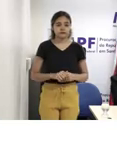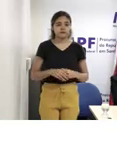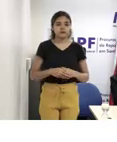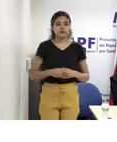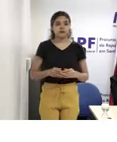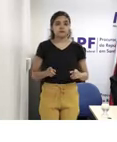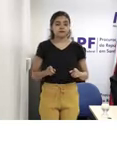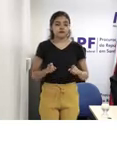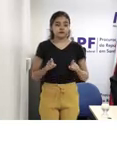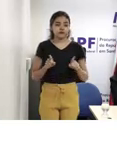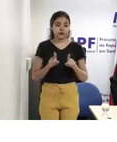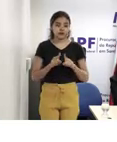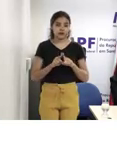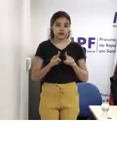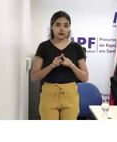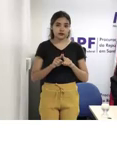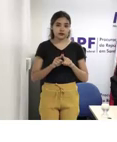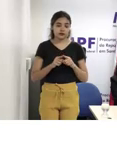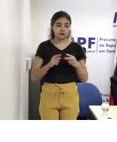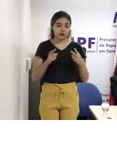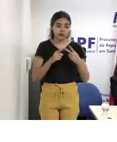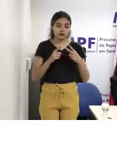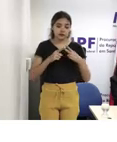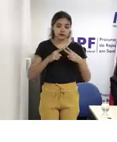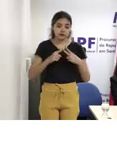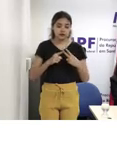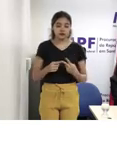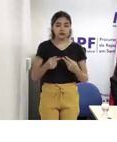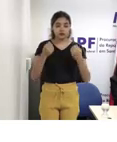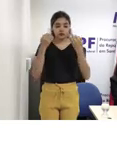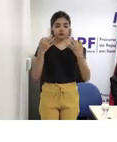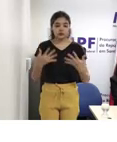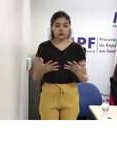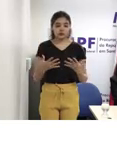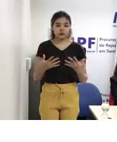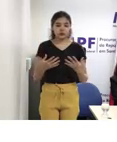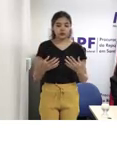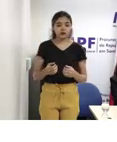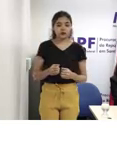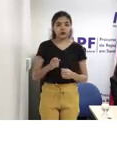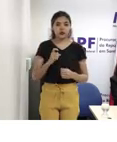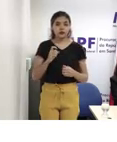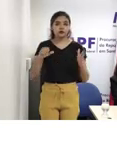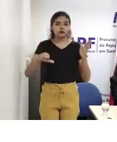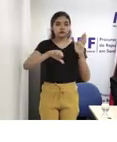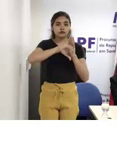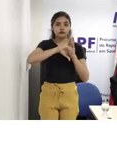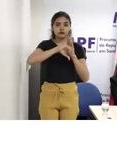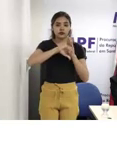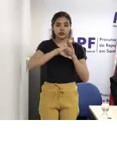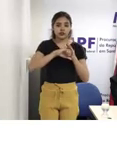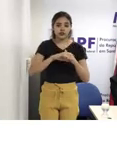é que o professor é uma referência na sociedade que a educação é uma coisa